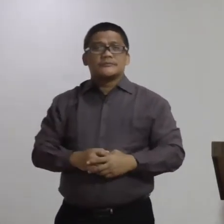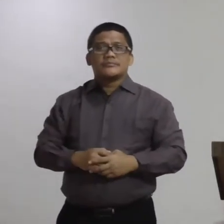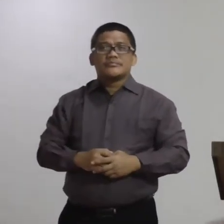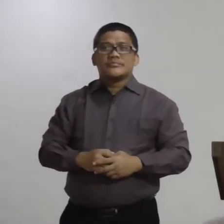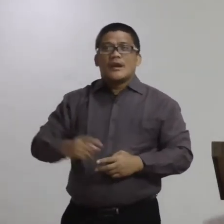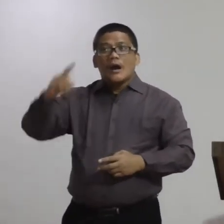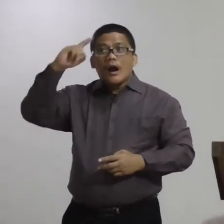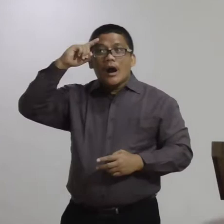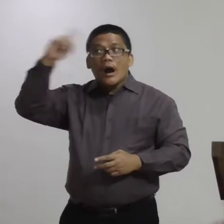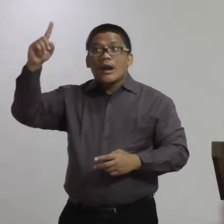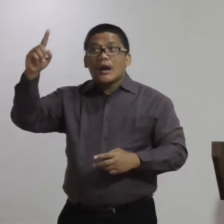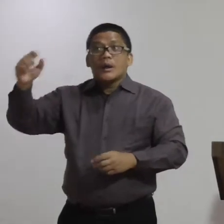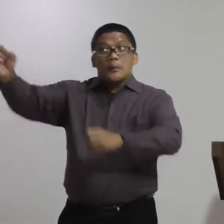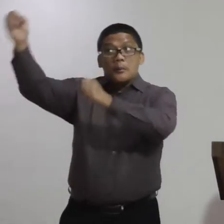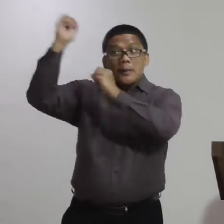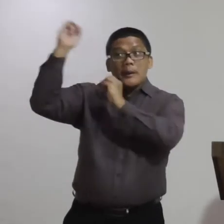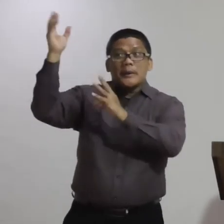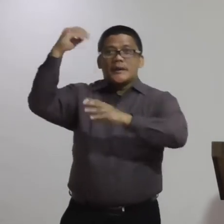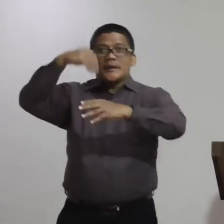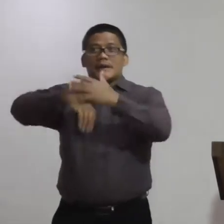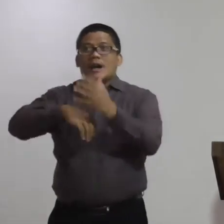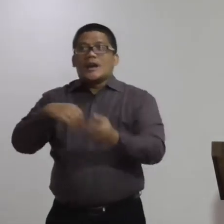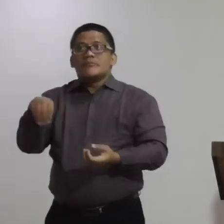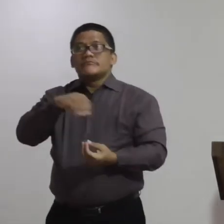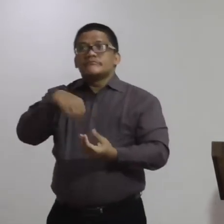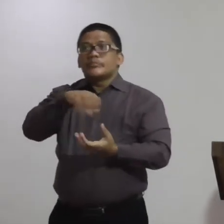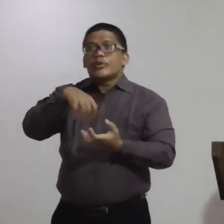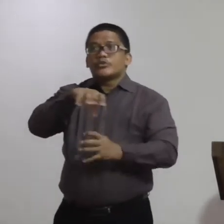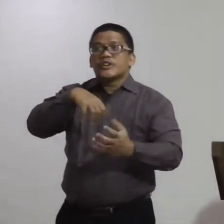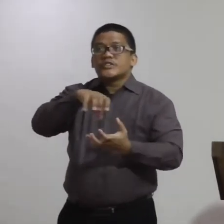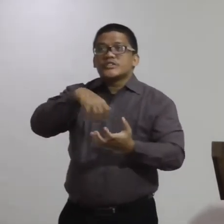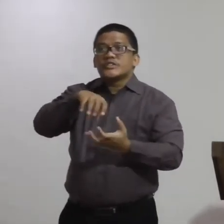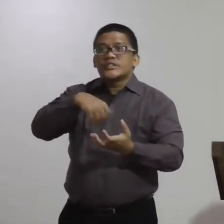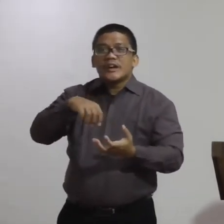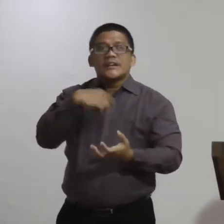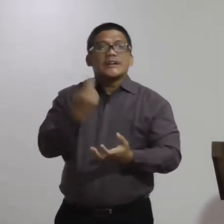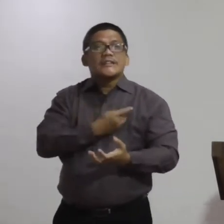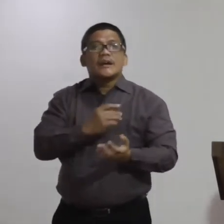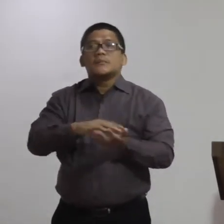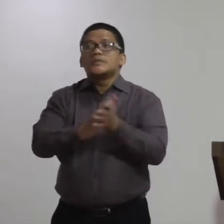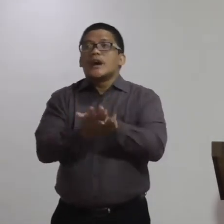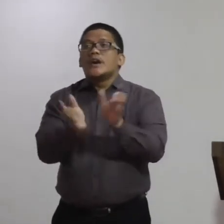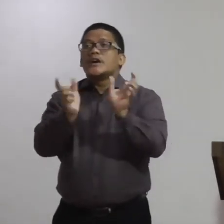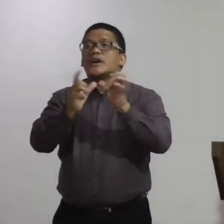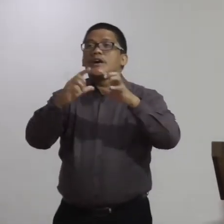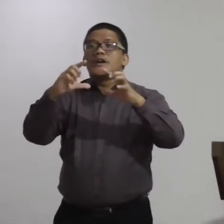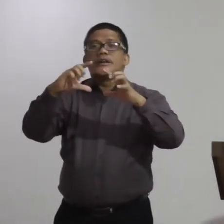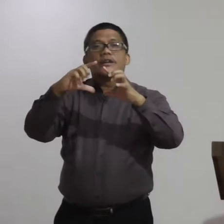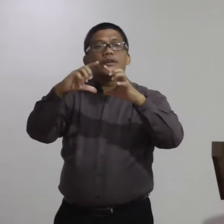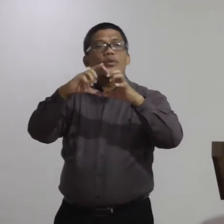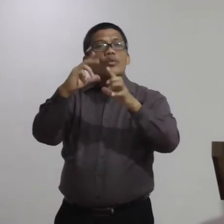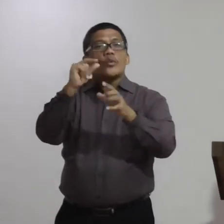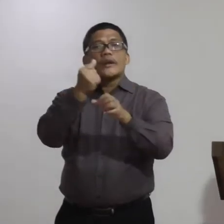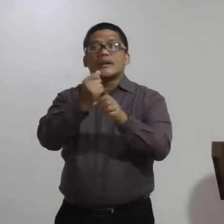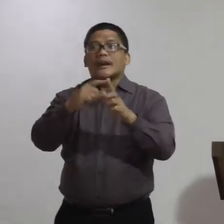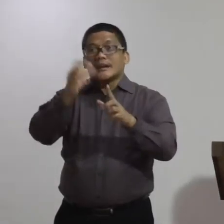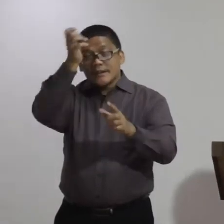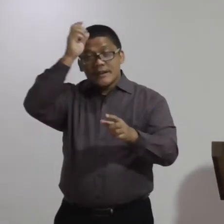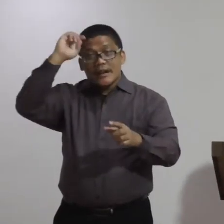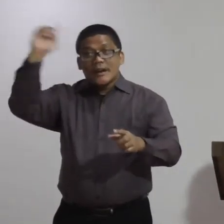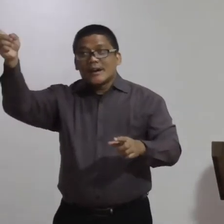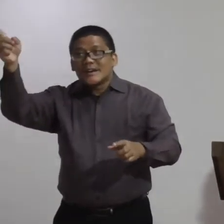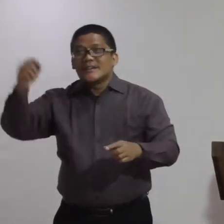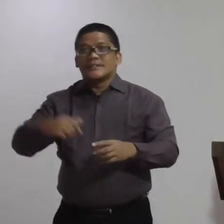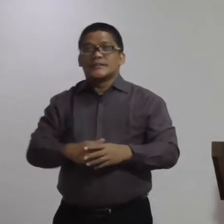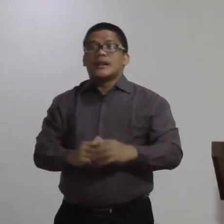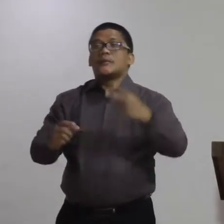Allah Bapa di dalam proses menjadi kita warga kerajaan Allah. Yang pertama, peranan Allah Bapa dikatakan